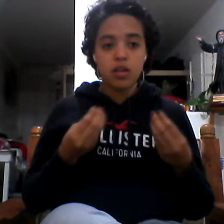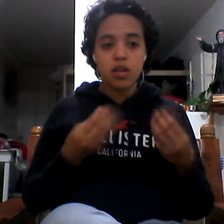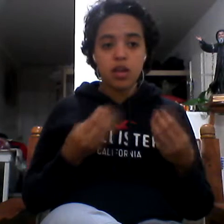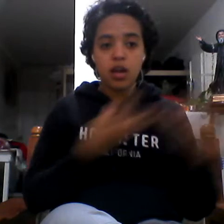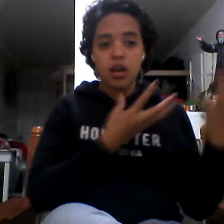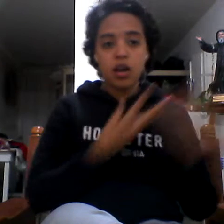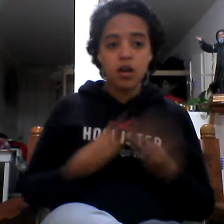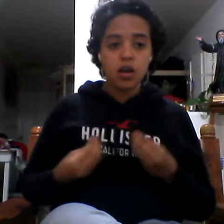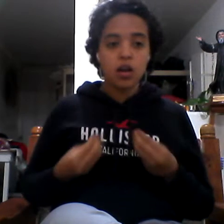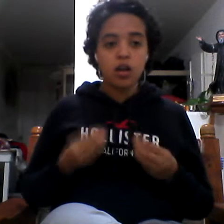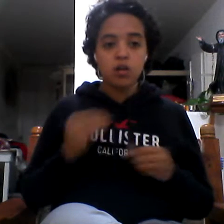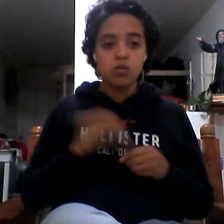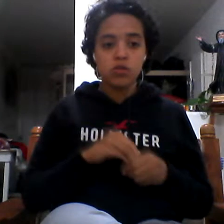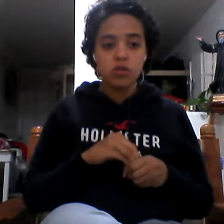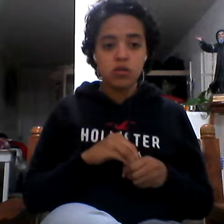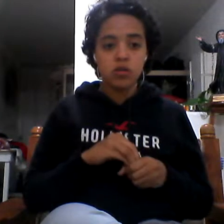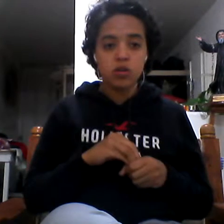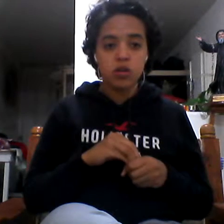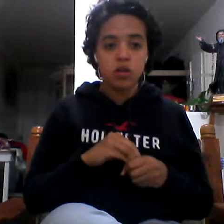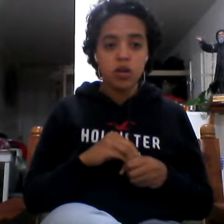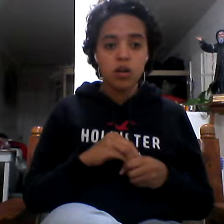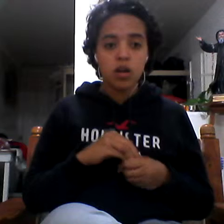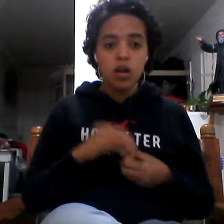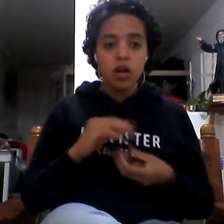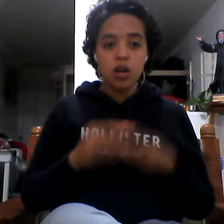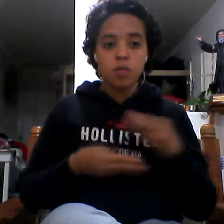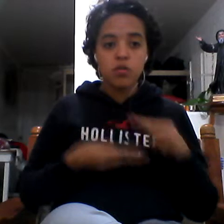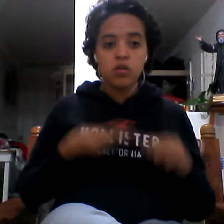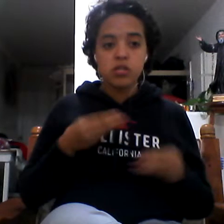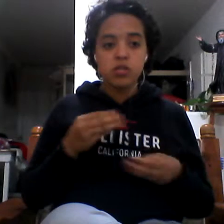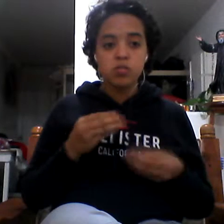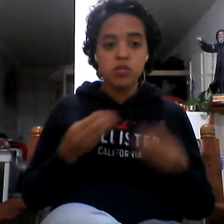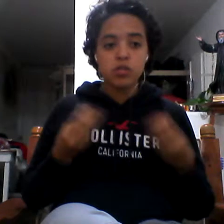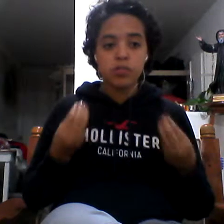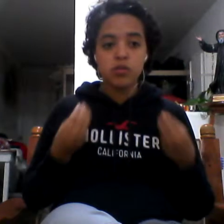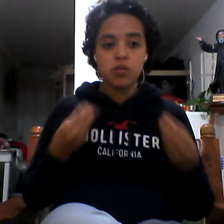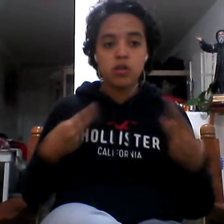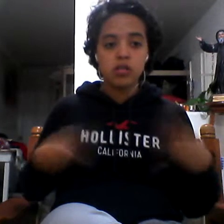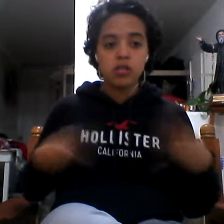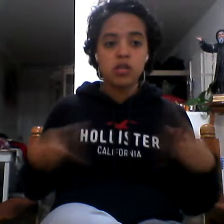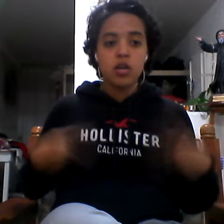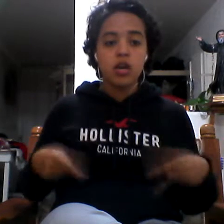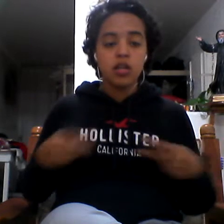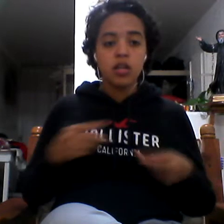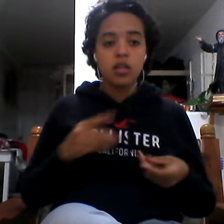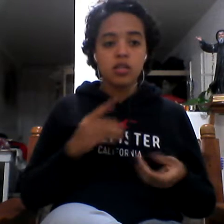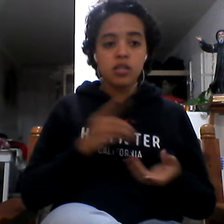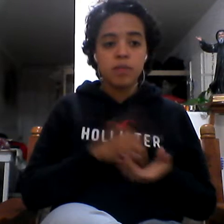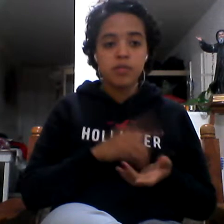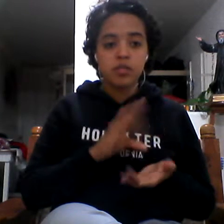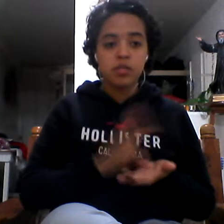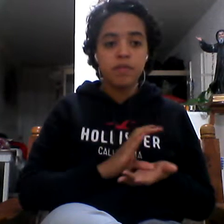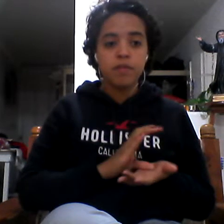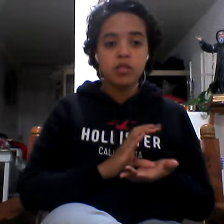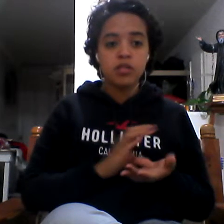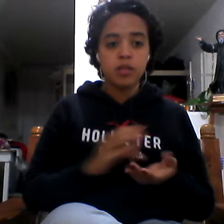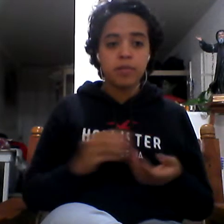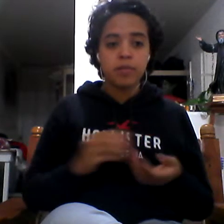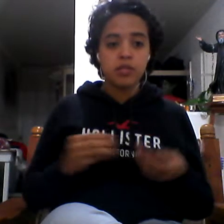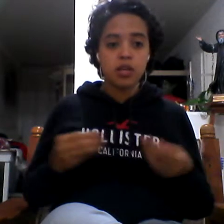lleguen a la inclusión. En el mundo existen muchas personas que tienen diferentes discapacidades